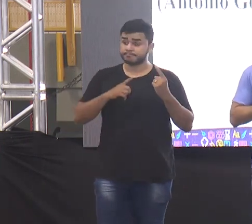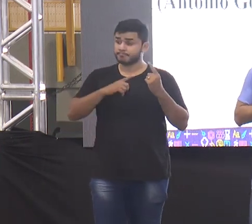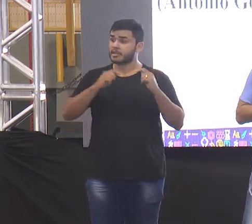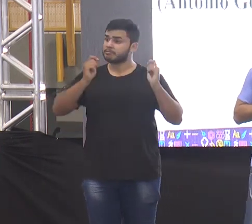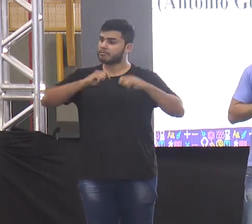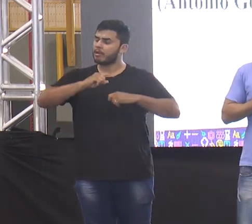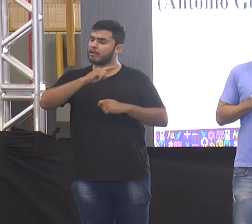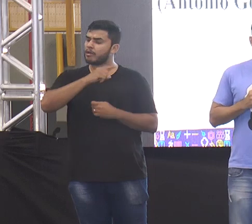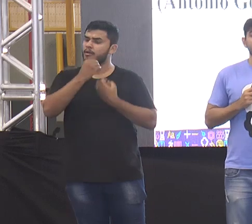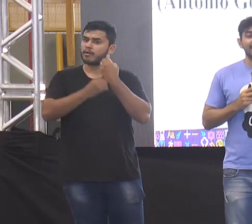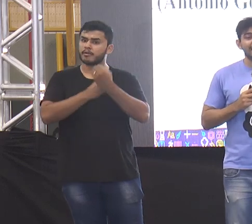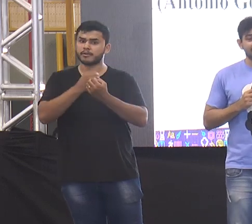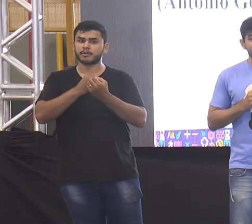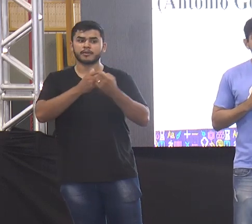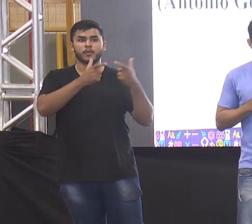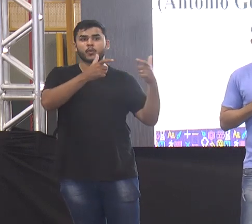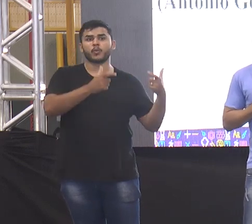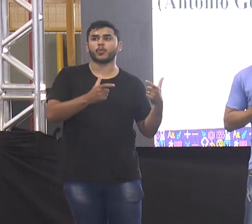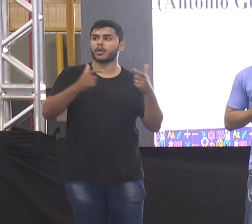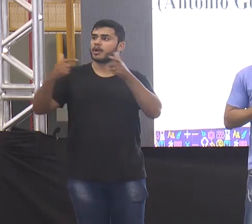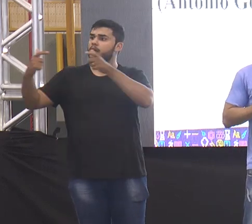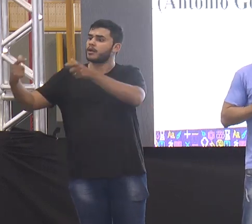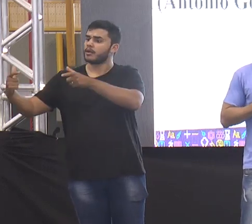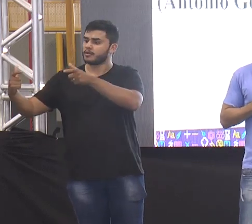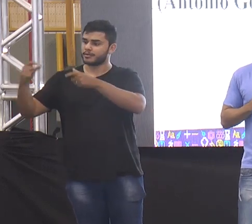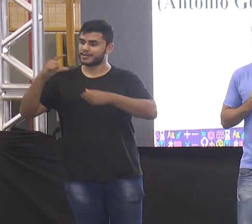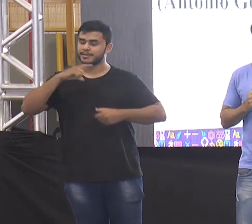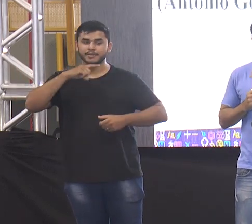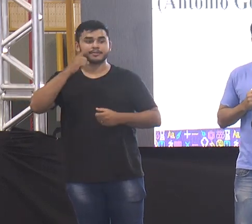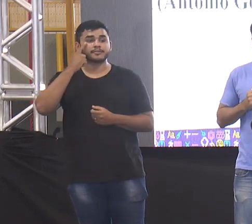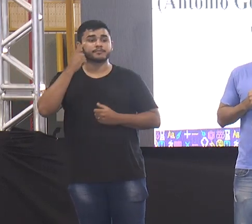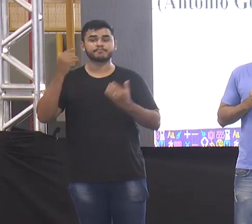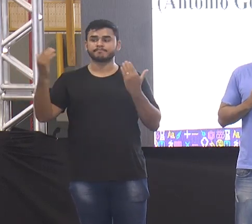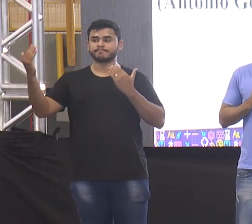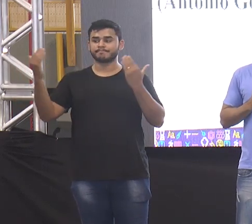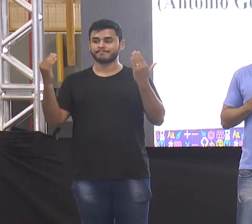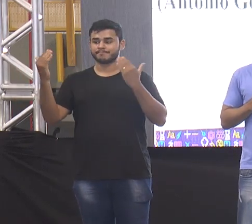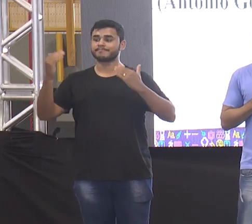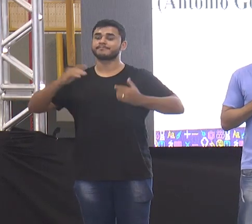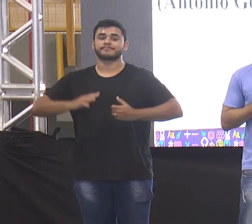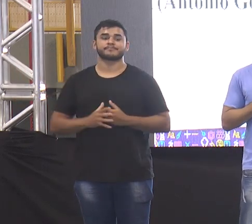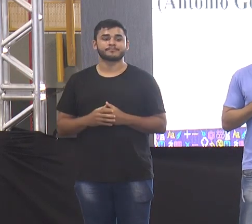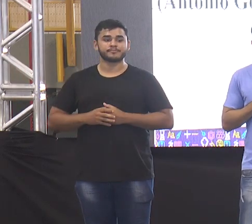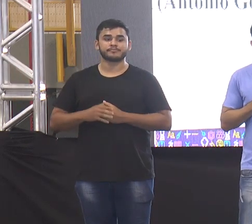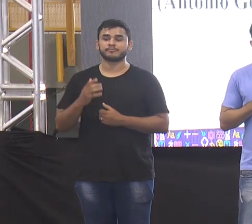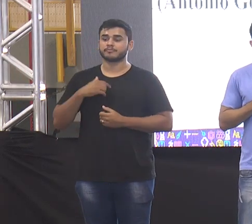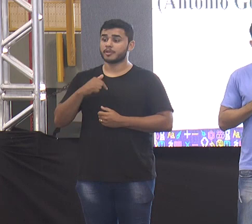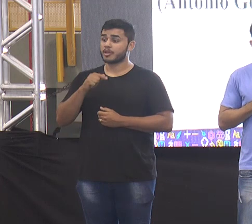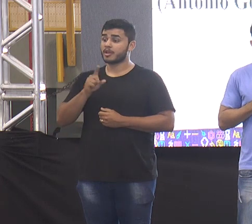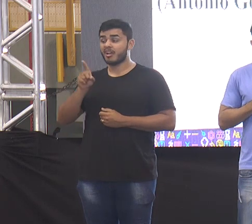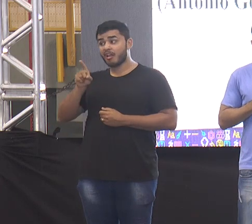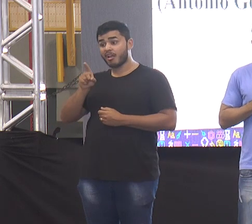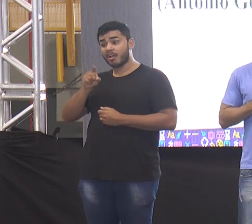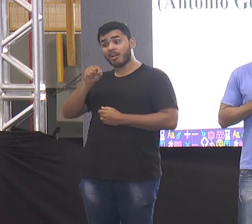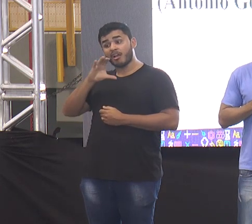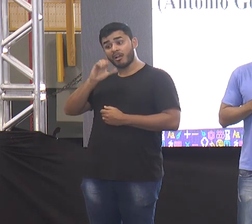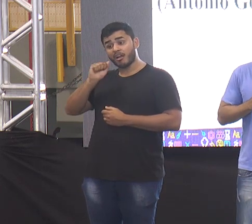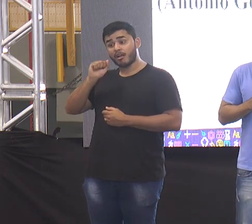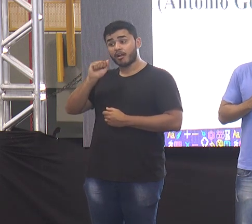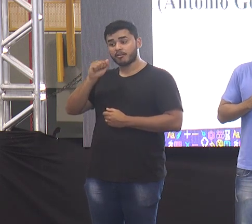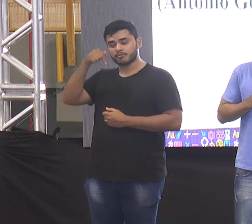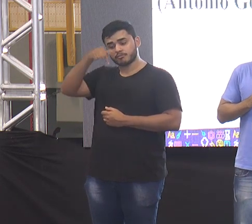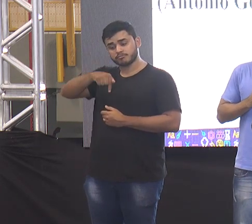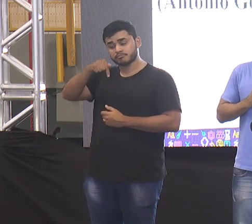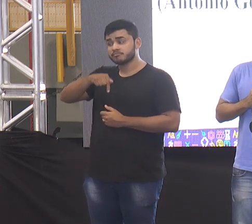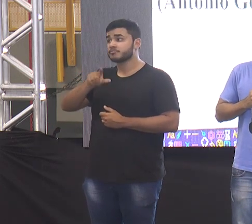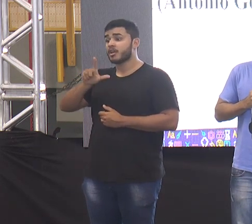uma oposição entre dois lugares, expressos aí por dois advérbios, o cá e o lá. Onde